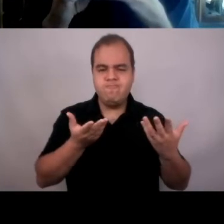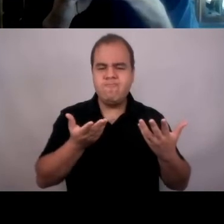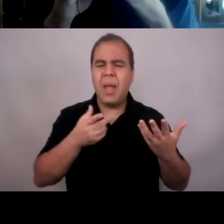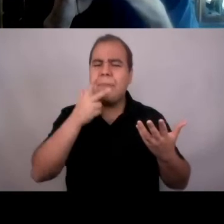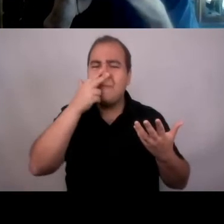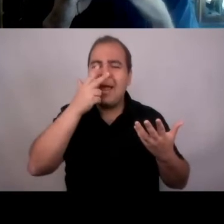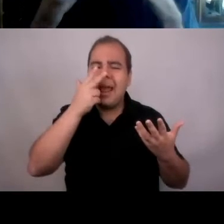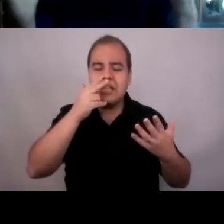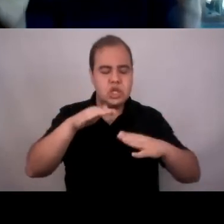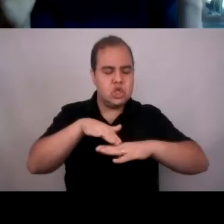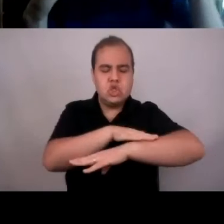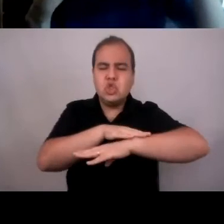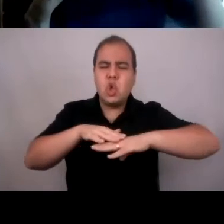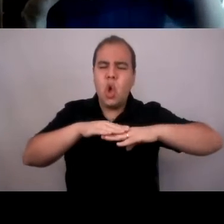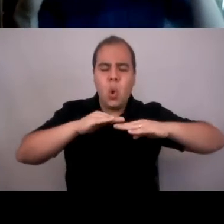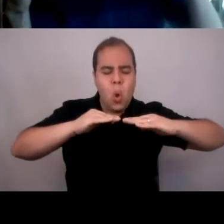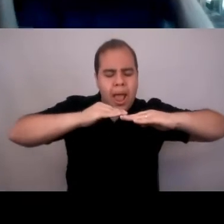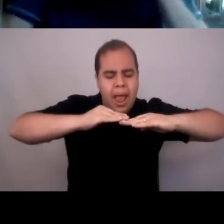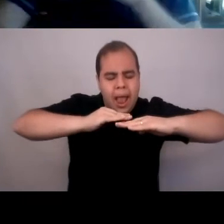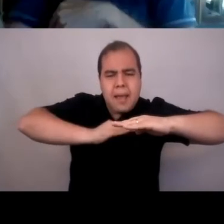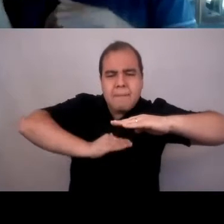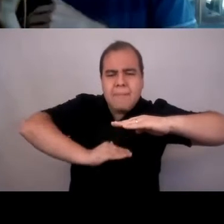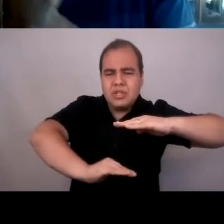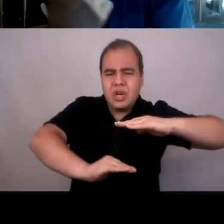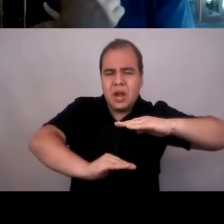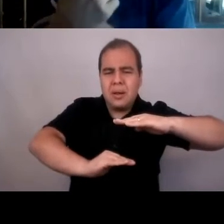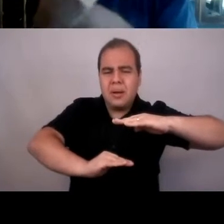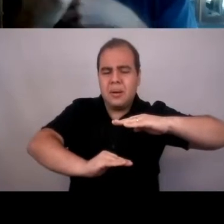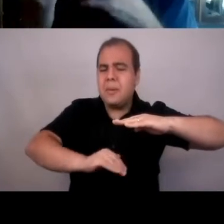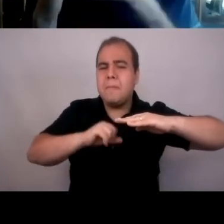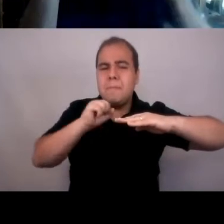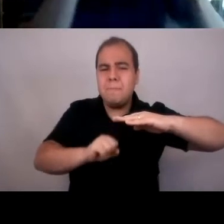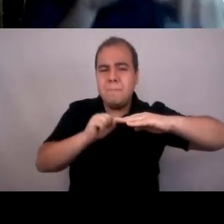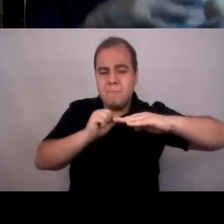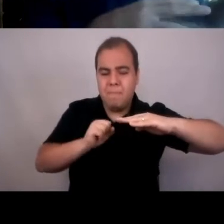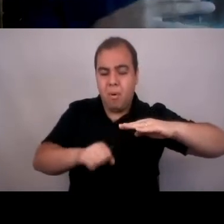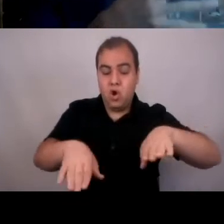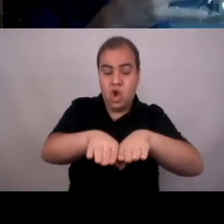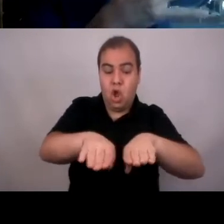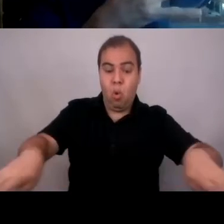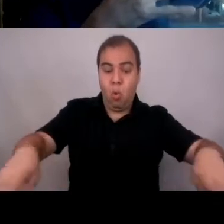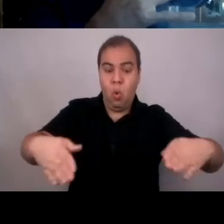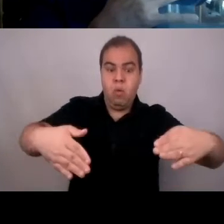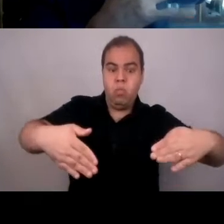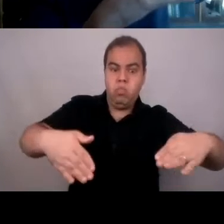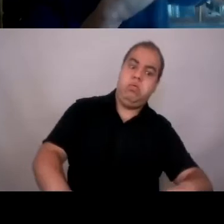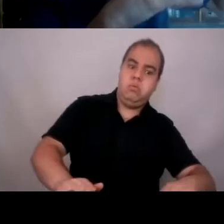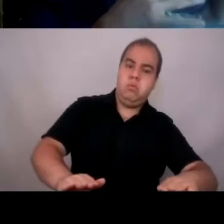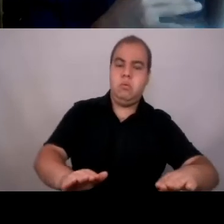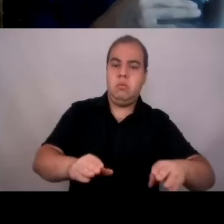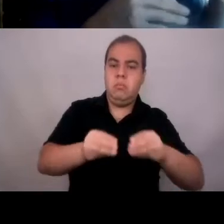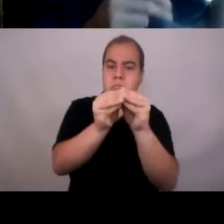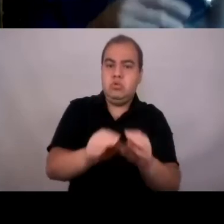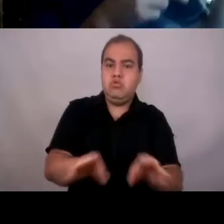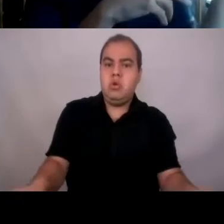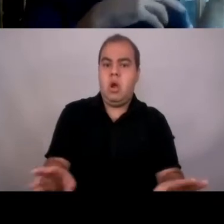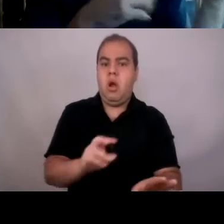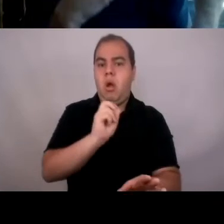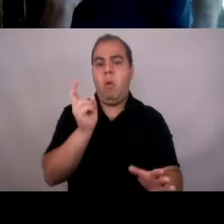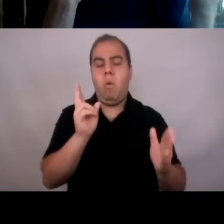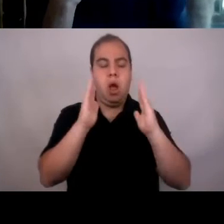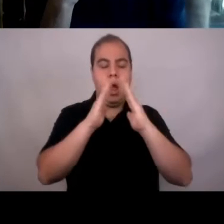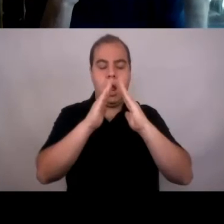rebaixamento do solo, que poderia causar um rebaixamento do pavimento, um rebaixamento de uma fundação, que